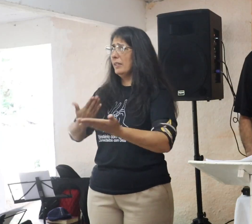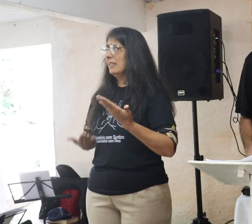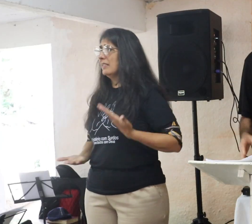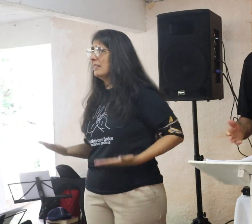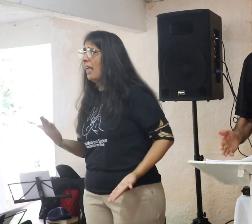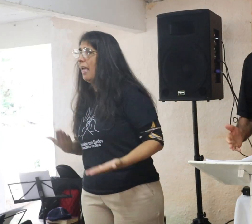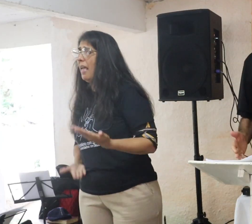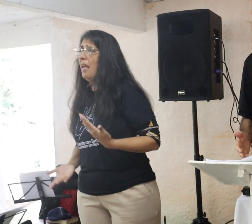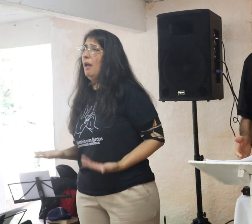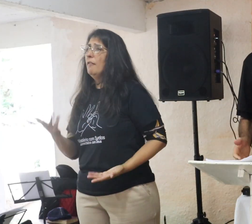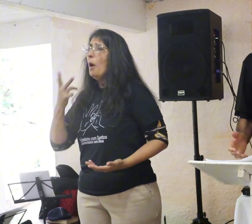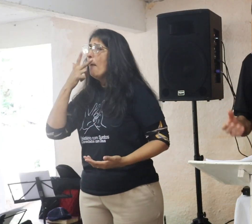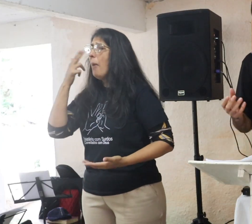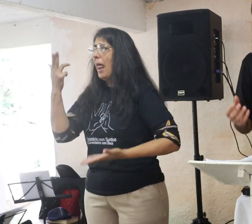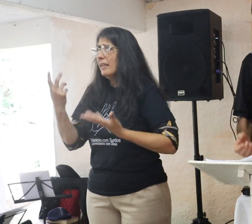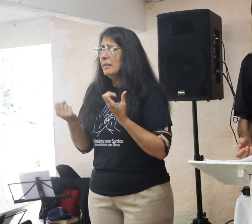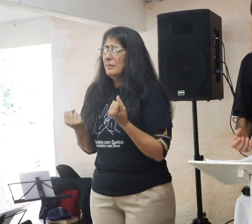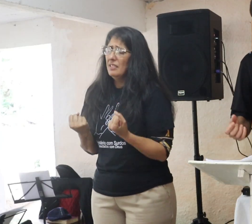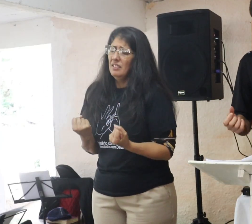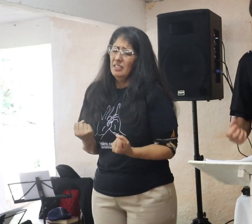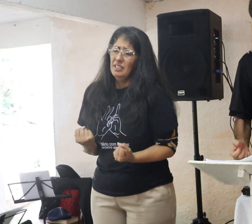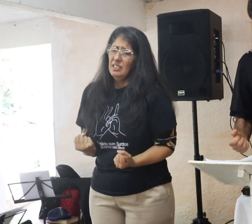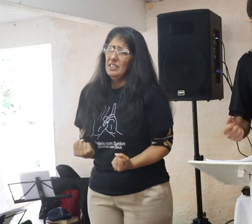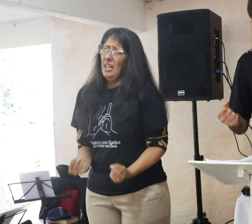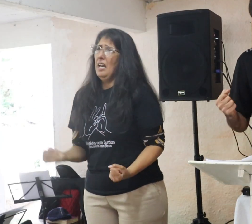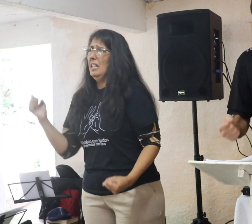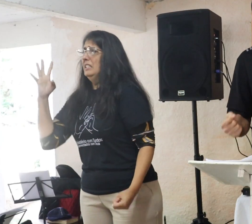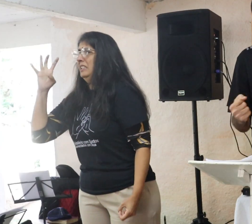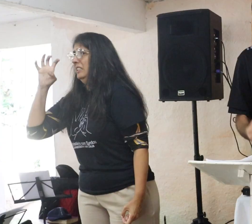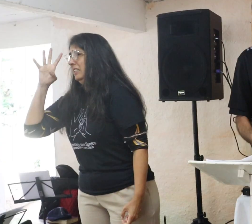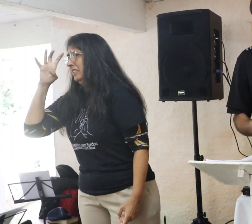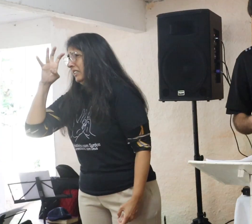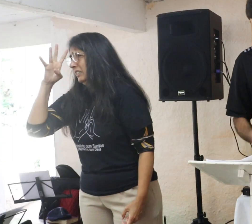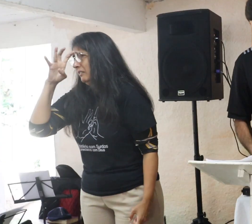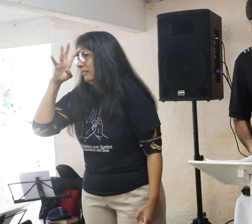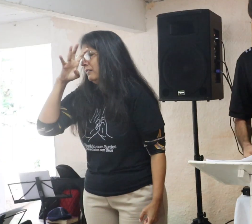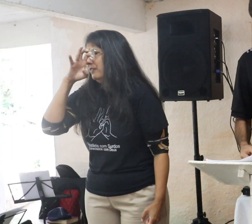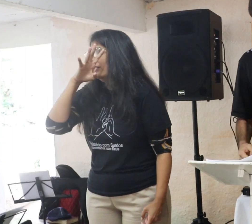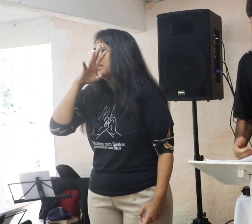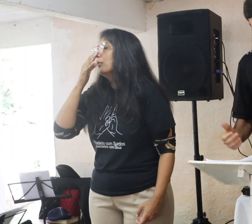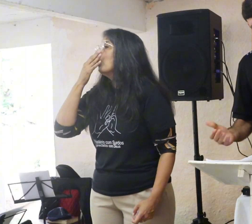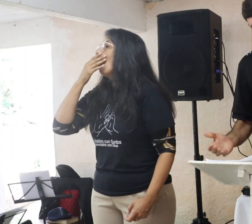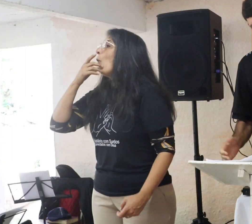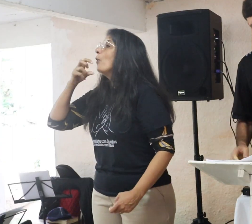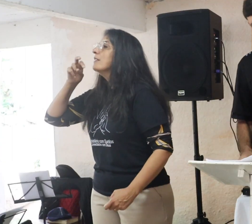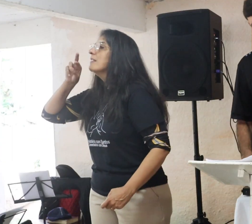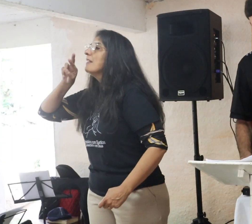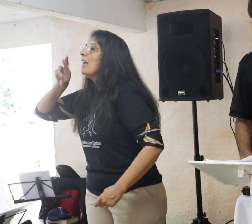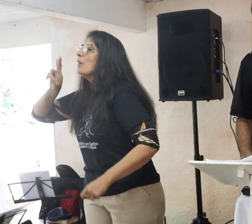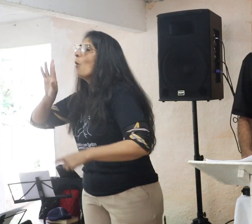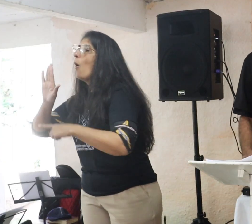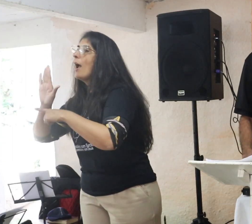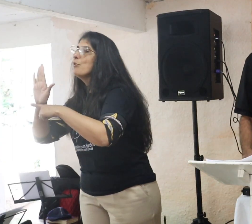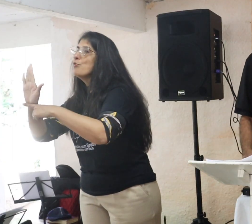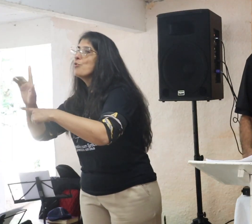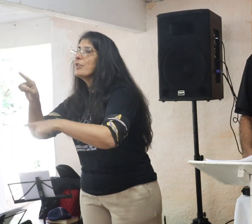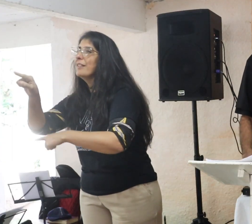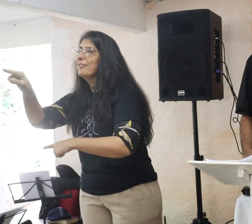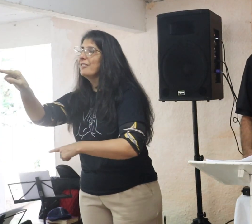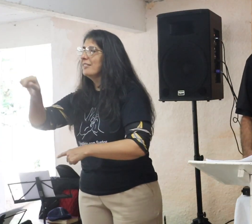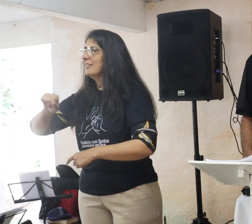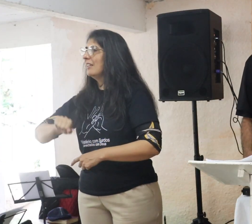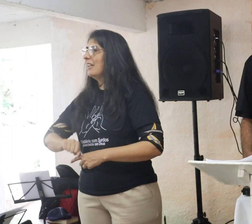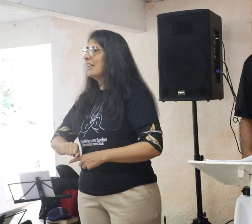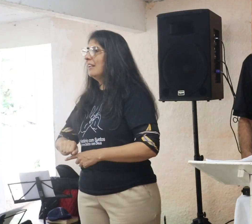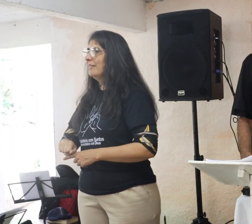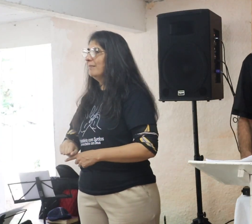pesadas, lembre-se que o Senhor te livrará de toda obra maligna e o levará a salvo para o